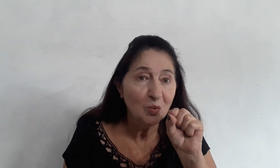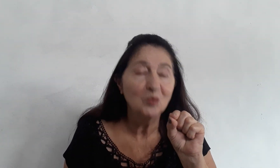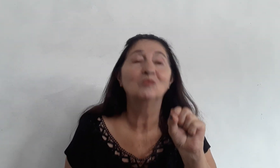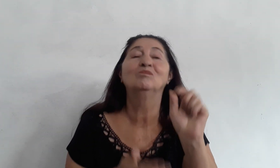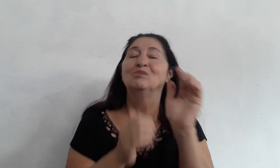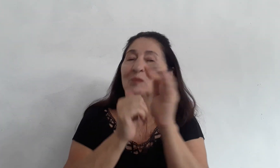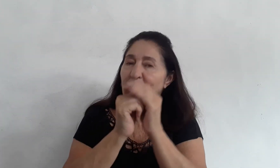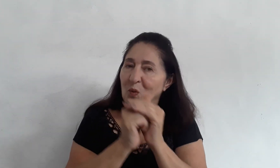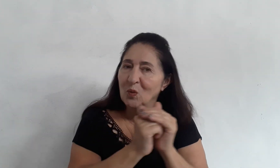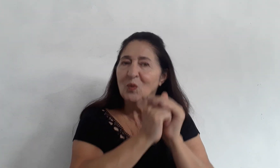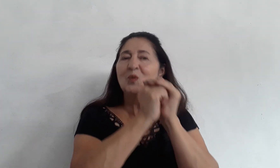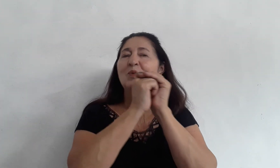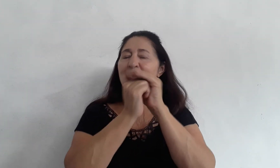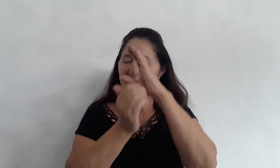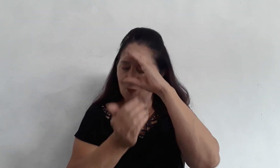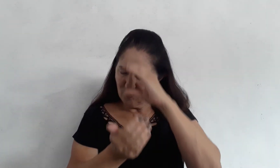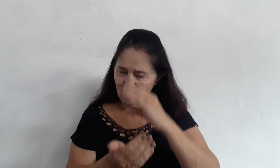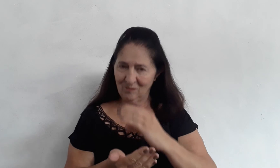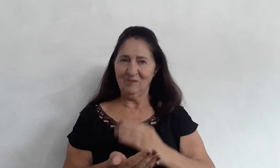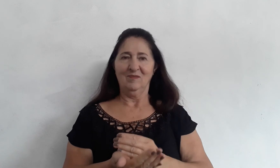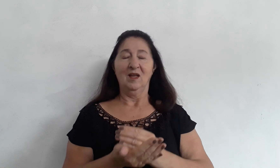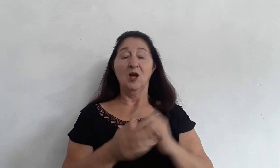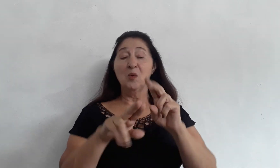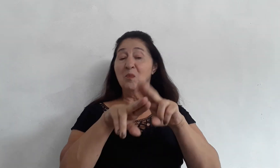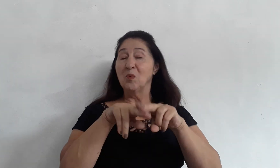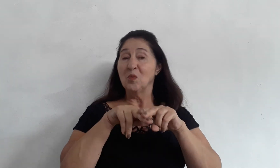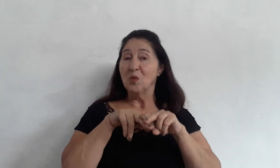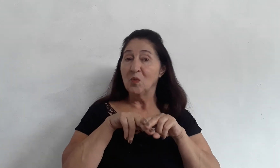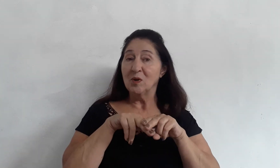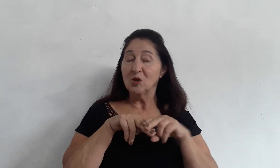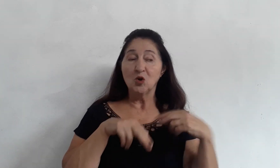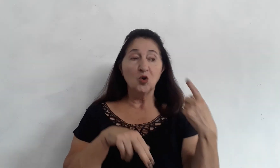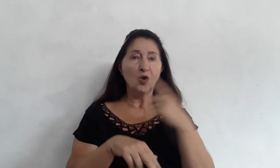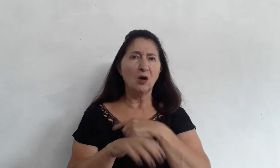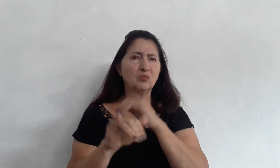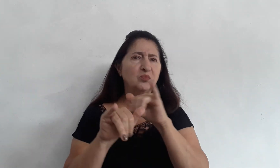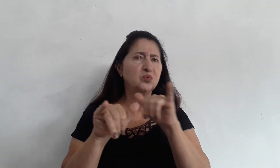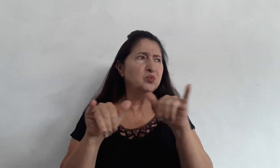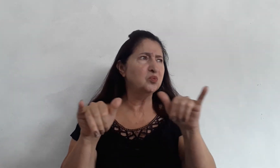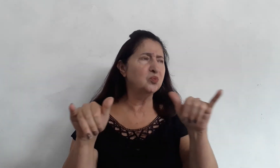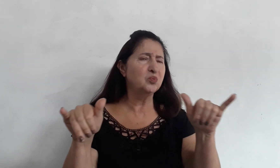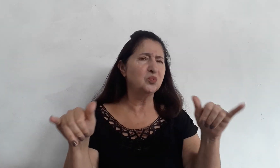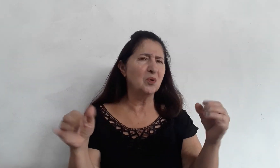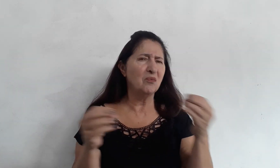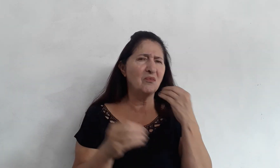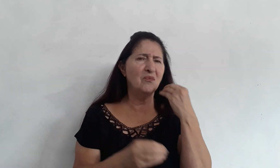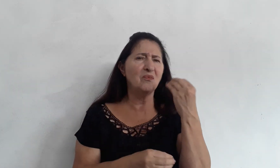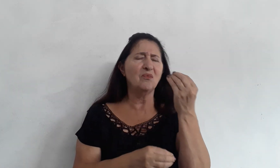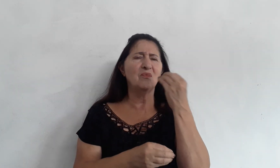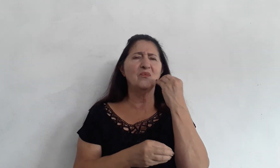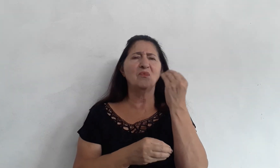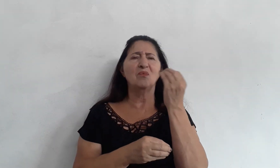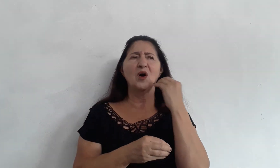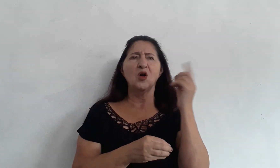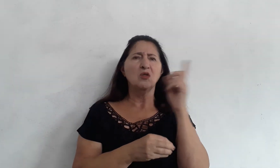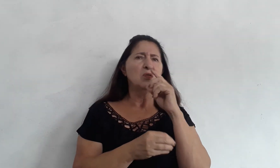falta confiança. Por isso o nosso testemunho é frágil. Por isso não conseguimos convencer as